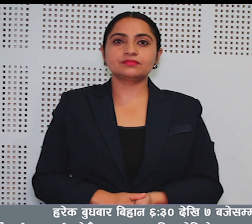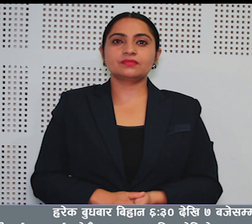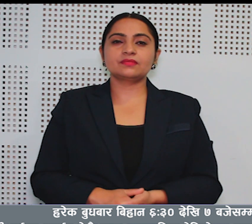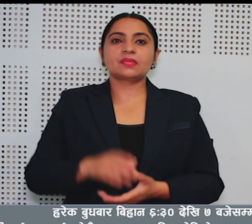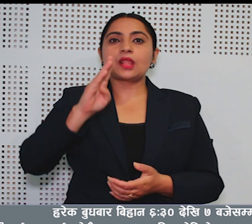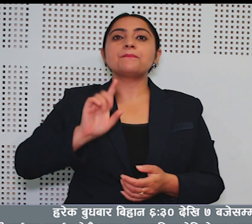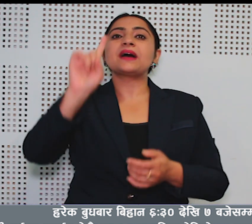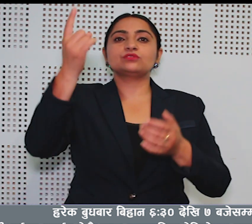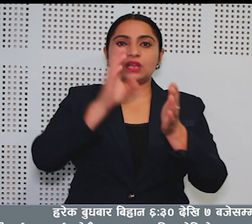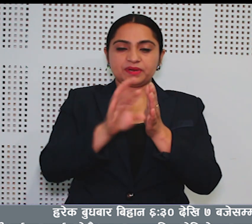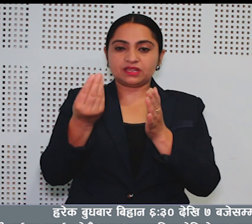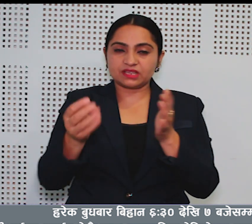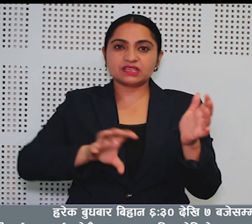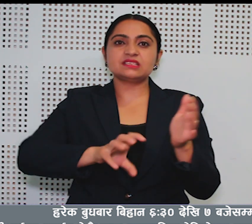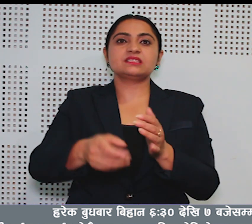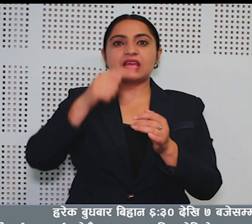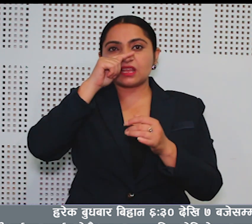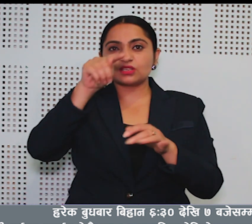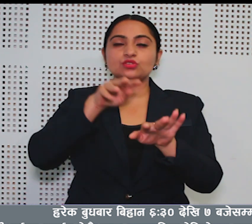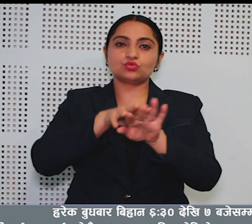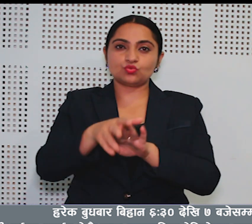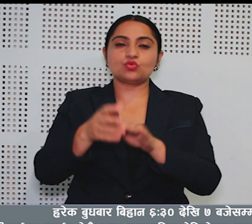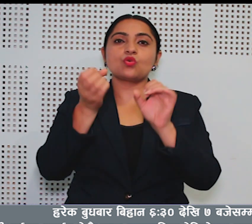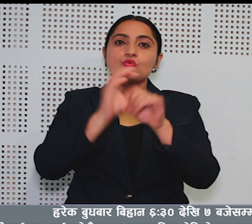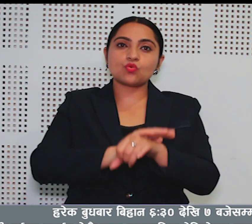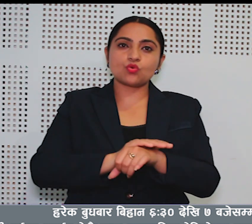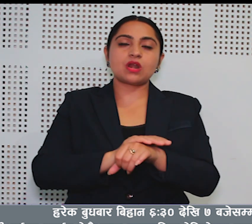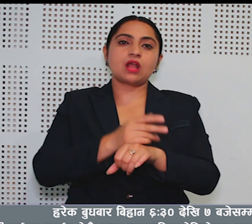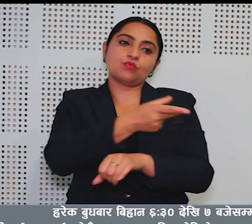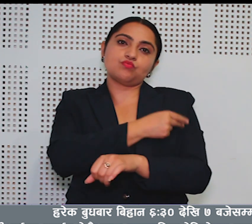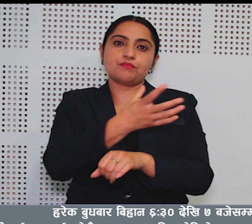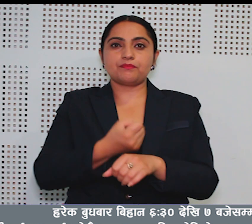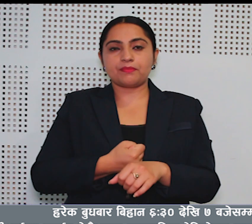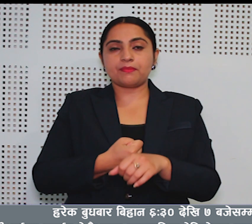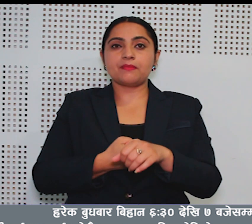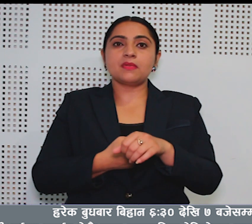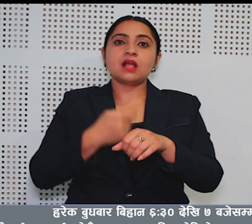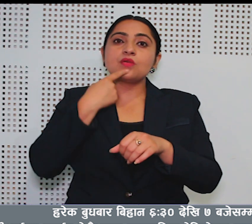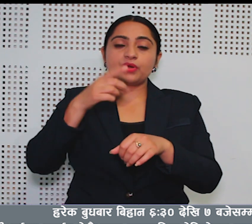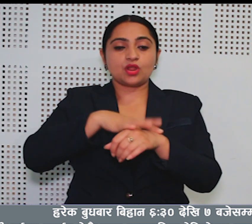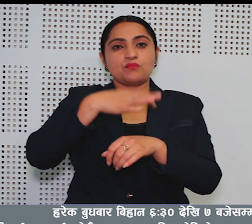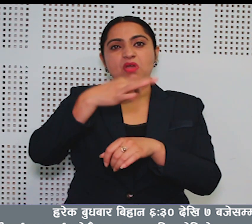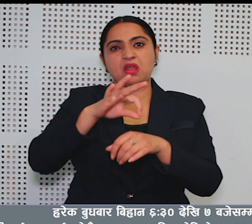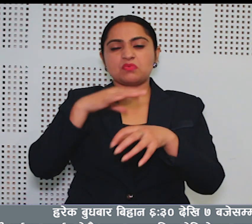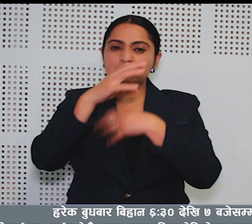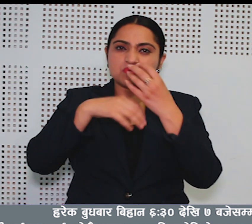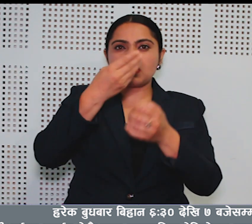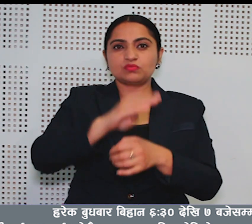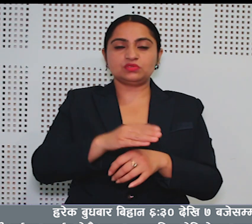बाजुराबाट केही स्थानीय किशोरीहरूले कोरोना विरुद्धको खोप लगाए महिनावारीमा गडबडी हुन्छ, खोप लगाएपछि मरिन्छ, बाजोपना